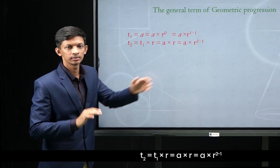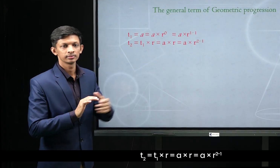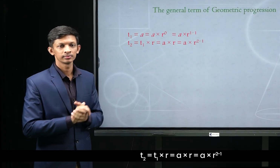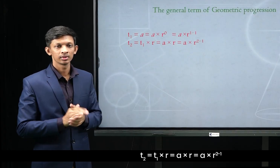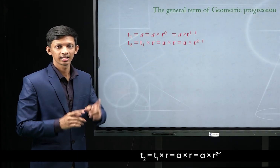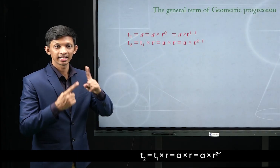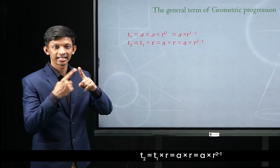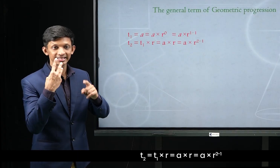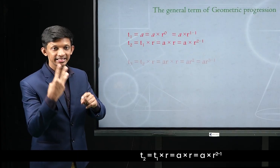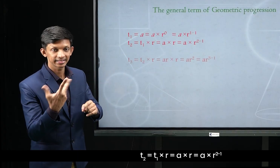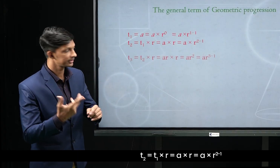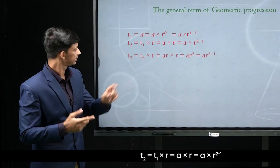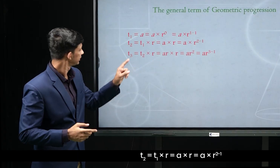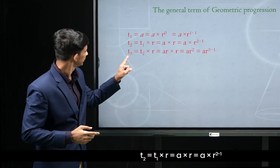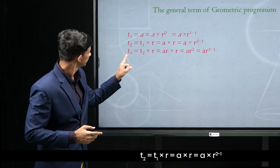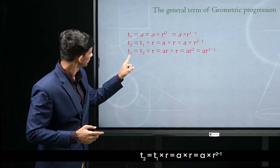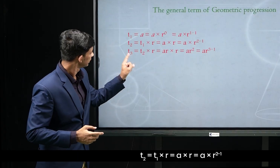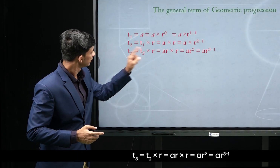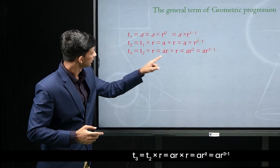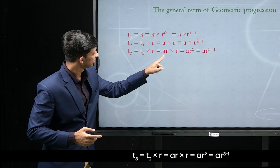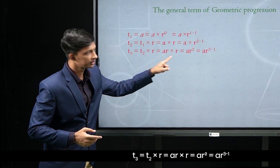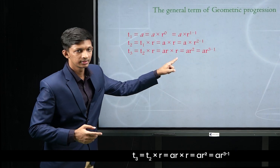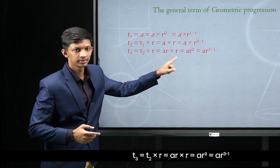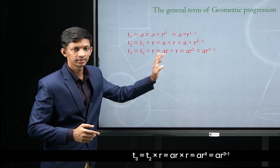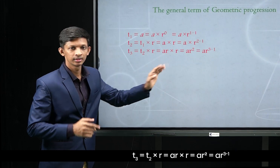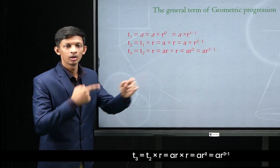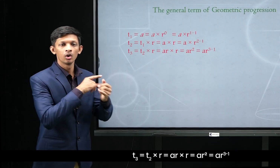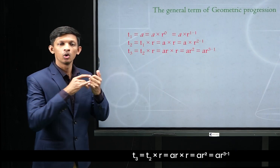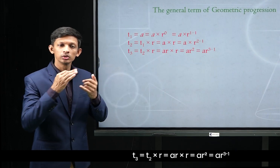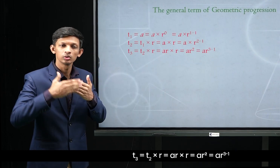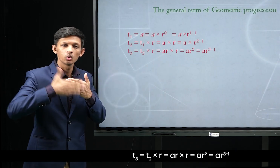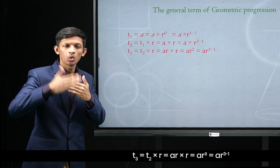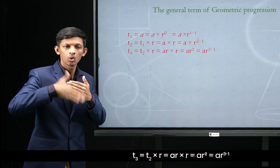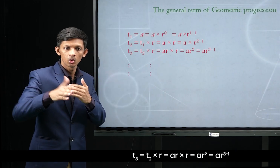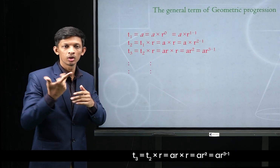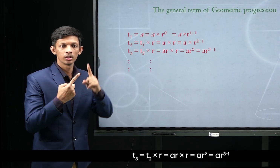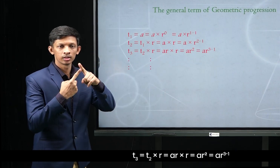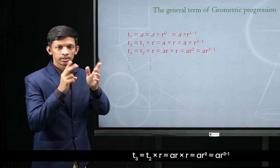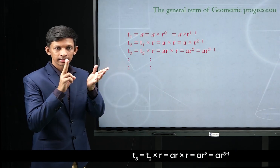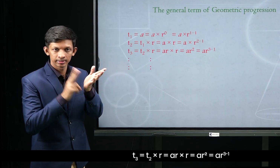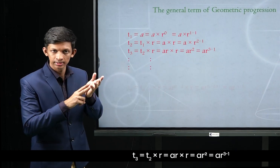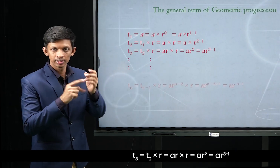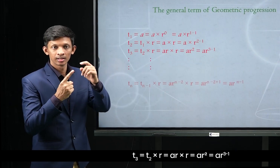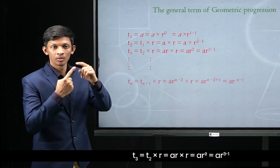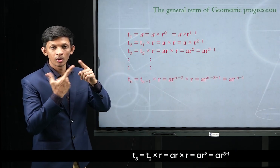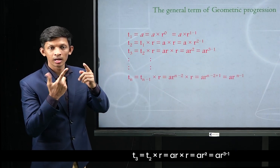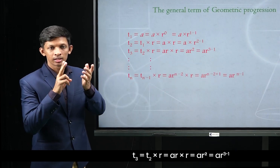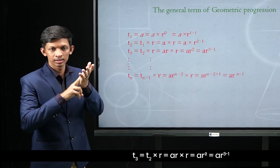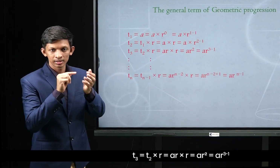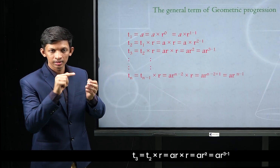A பெருக்கல் R 2 முதல் 1 வரை. T3 சமன் T2 பெருக்கல் R சமன் A பெருக்கல் R சமன் A